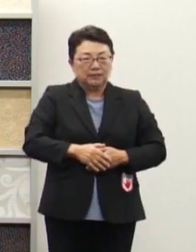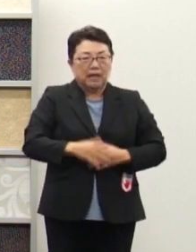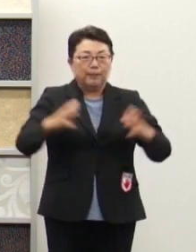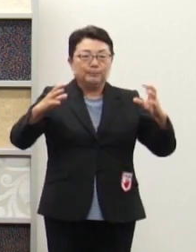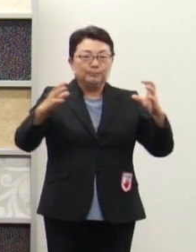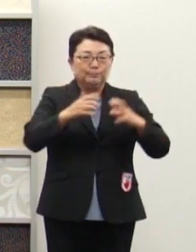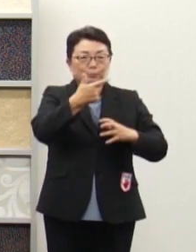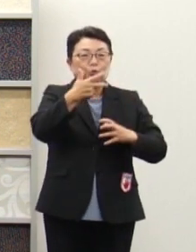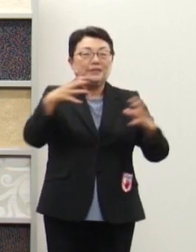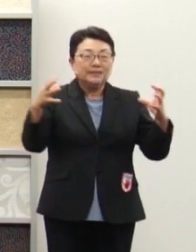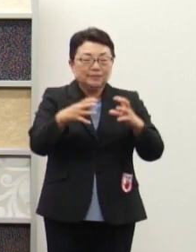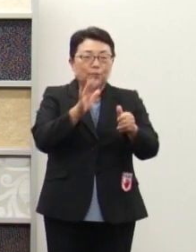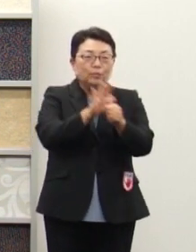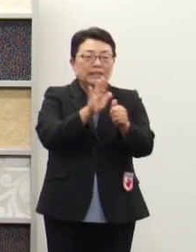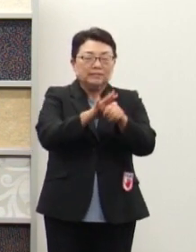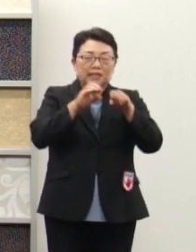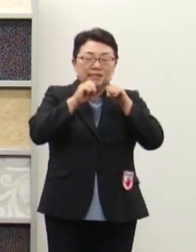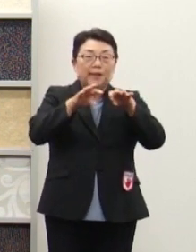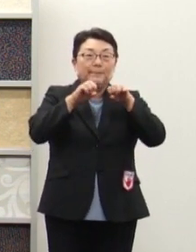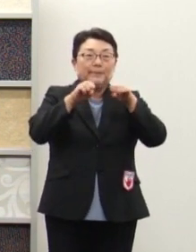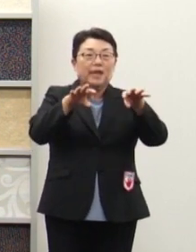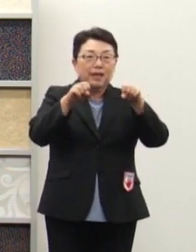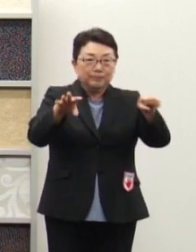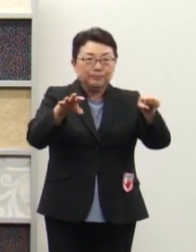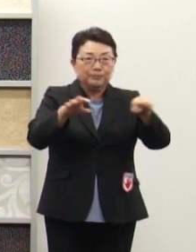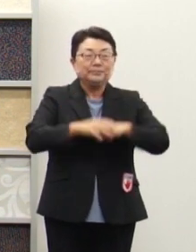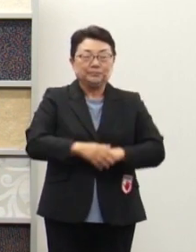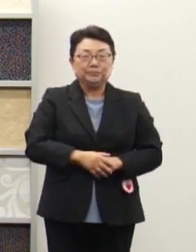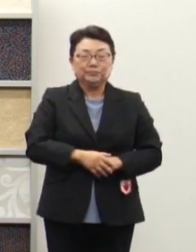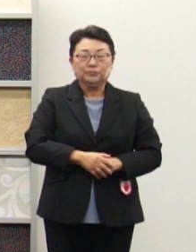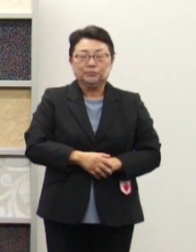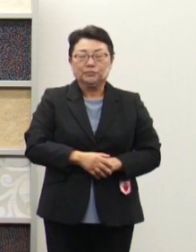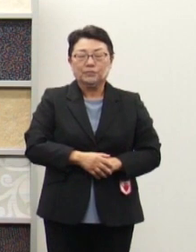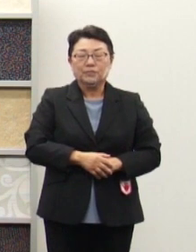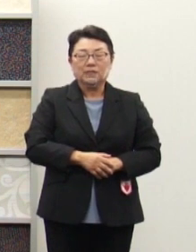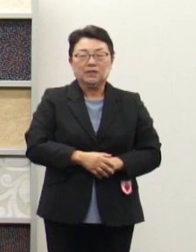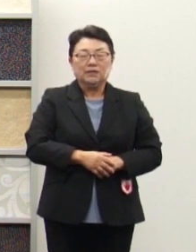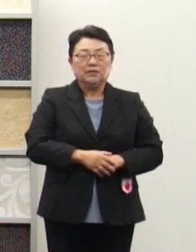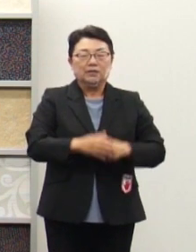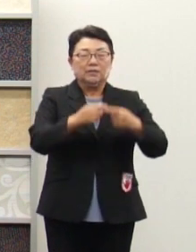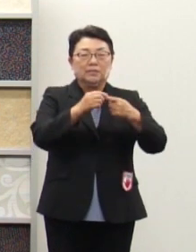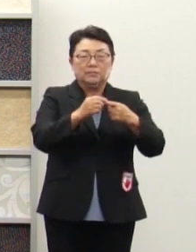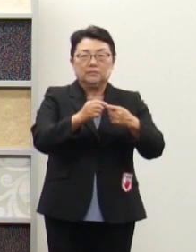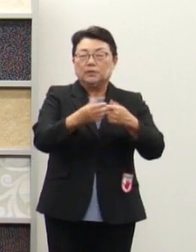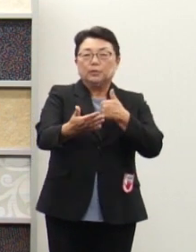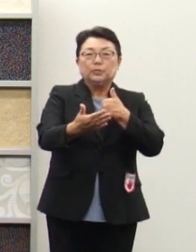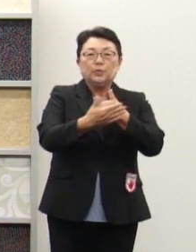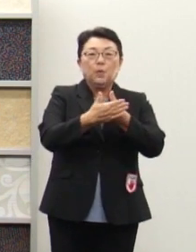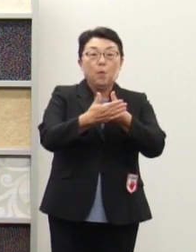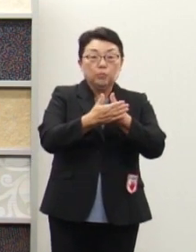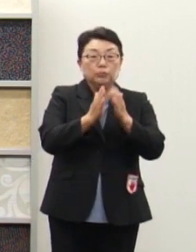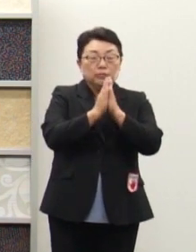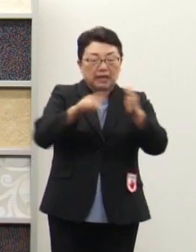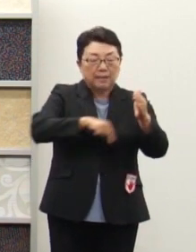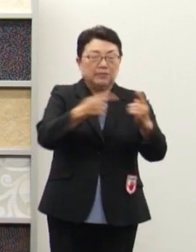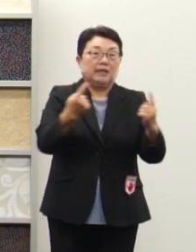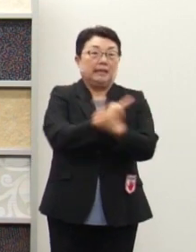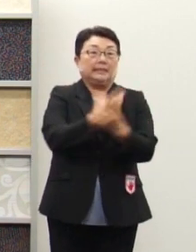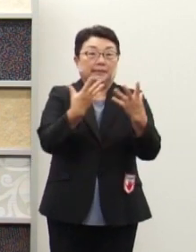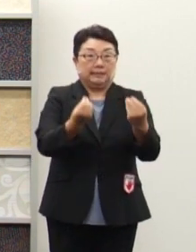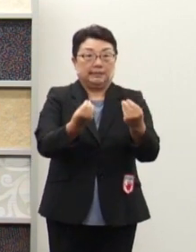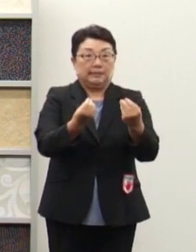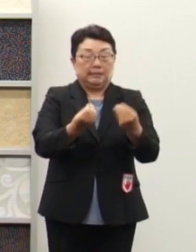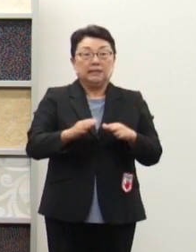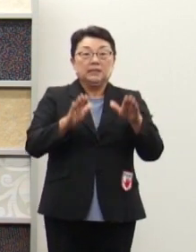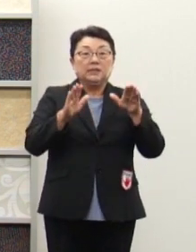の拡充であります。まず協力要請の改定についてですが、現